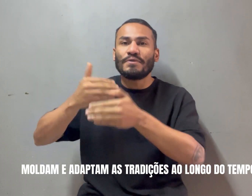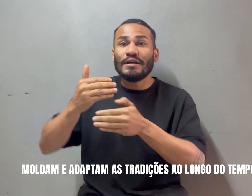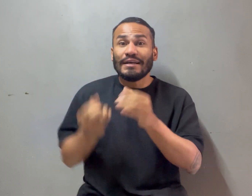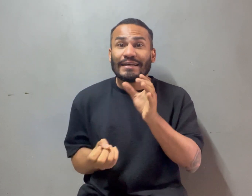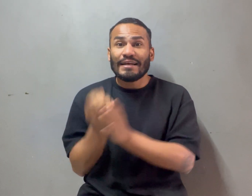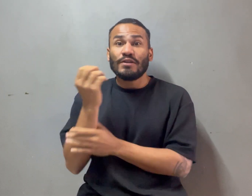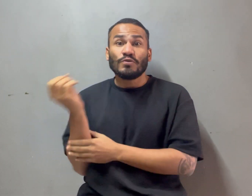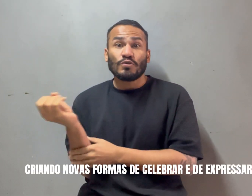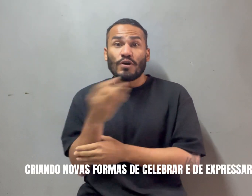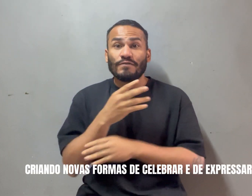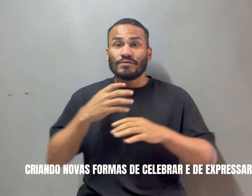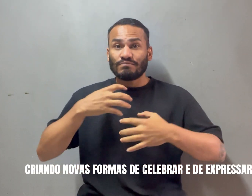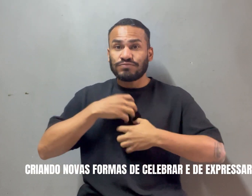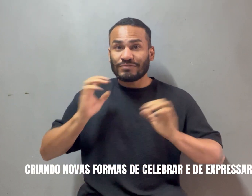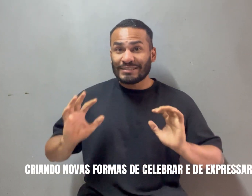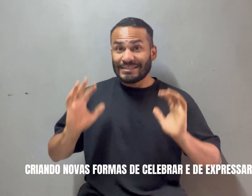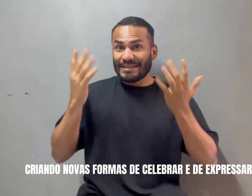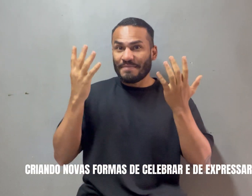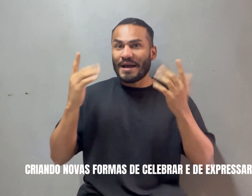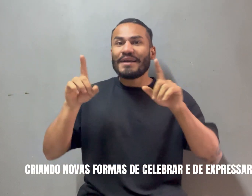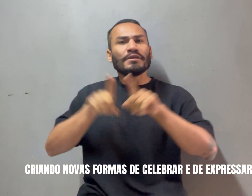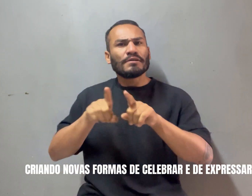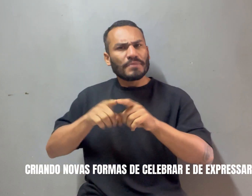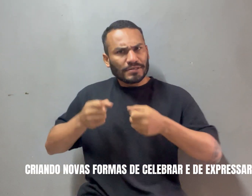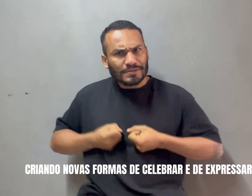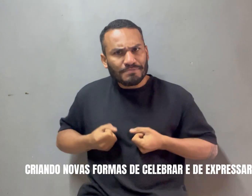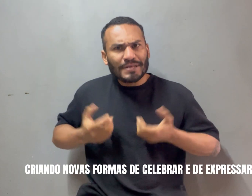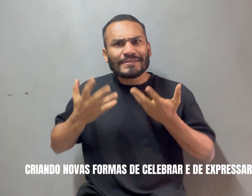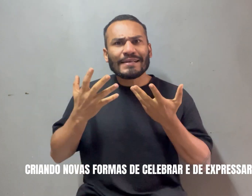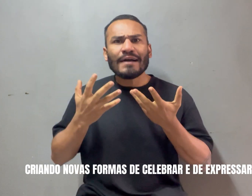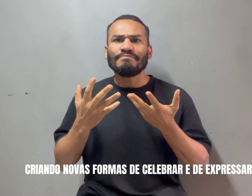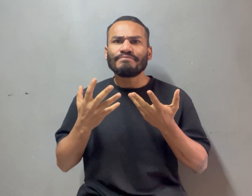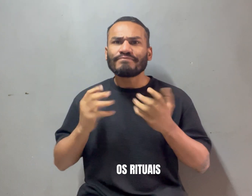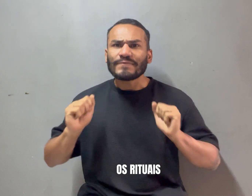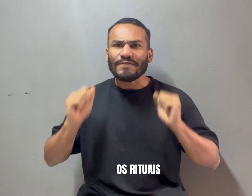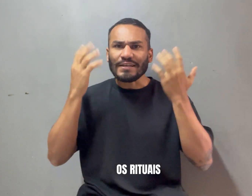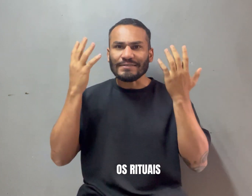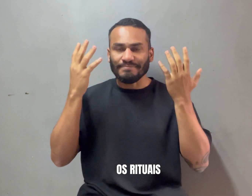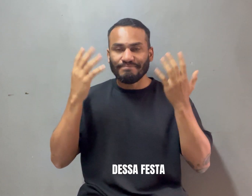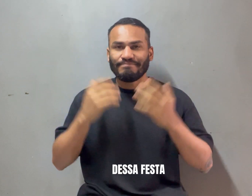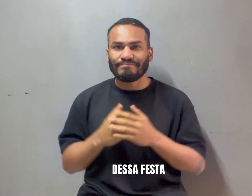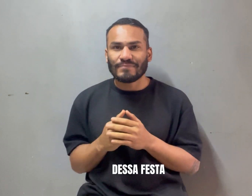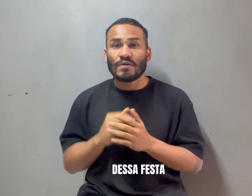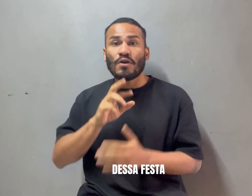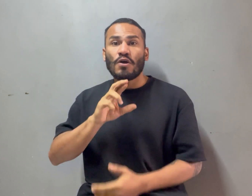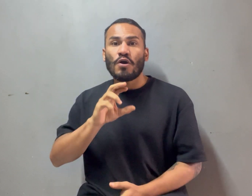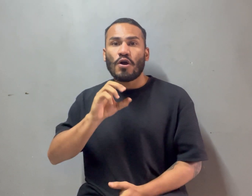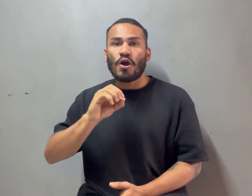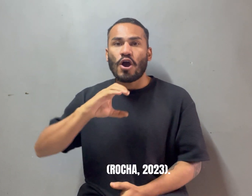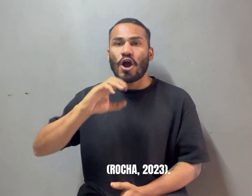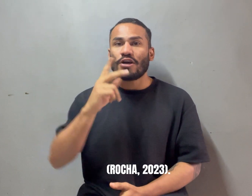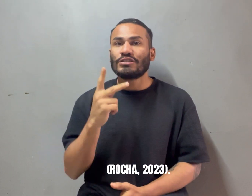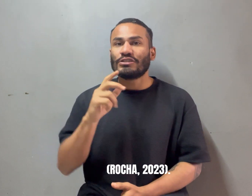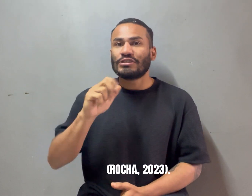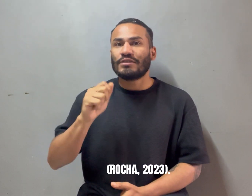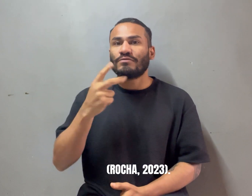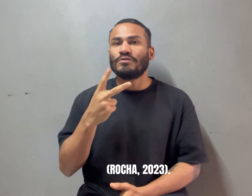tempo, criando novas formas de celebrar e de expressar os rituais dessa festa. Rocha,